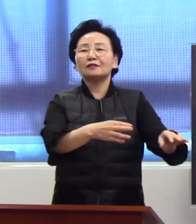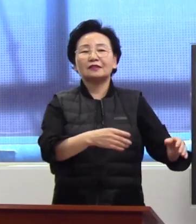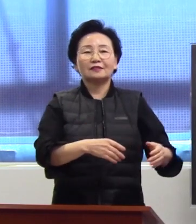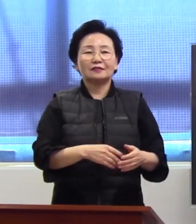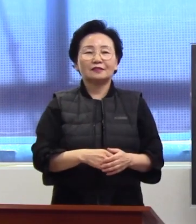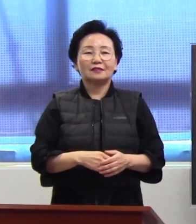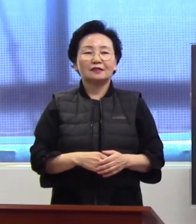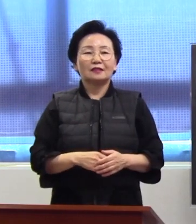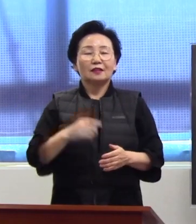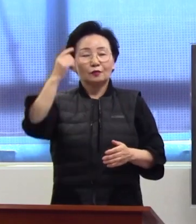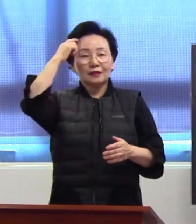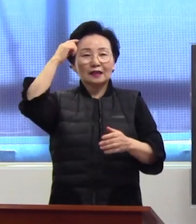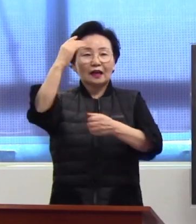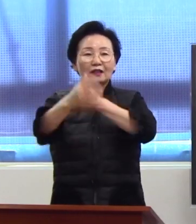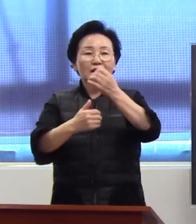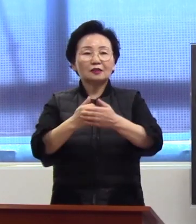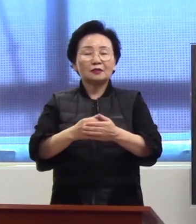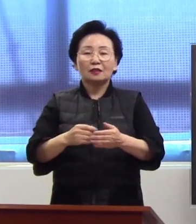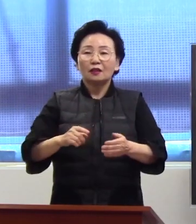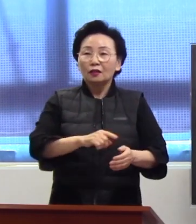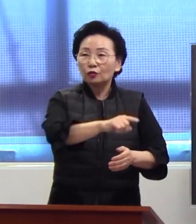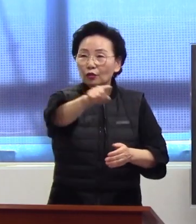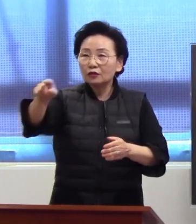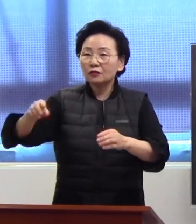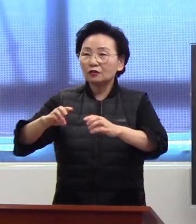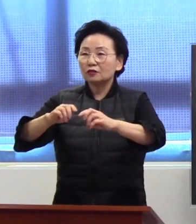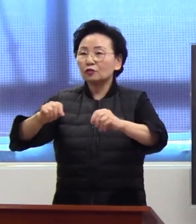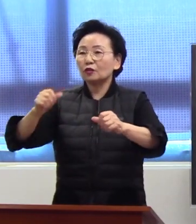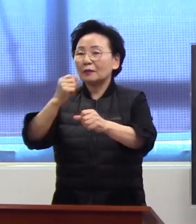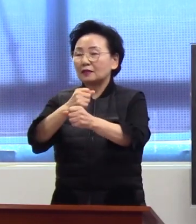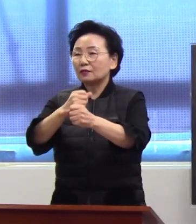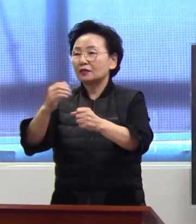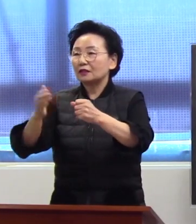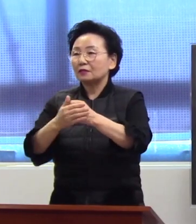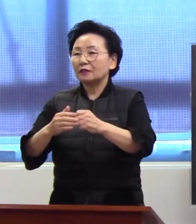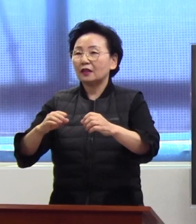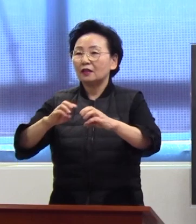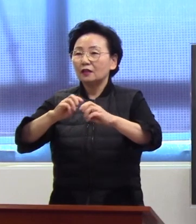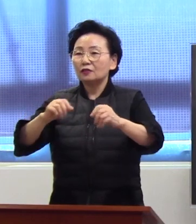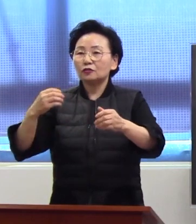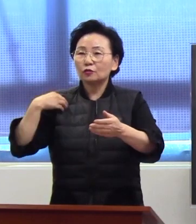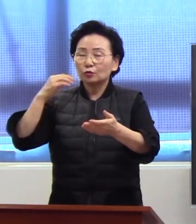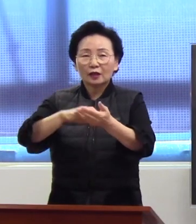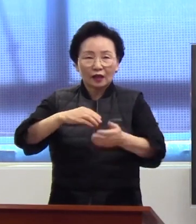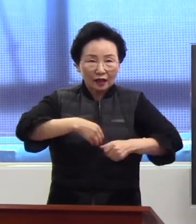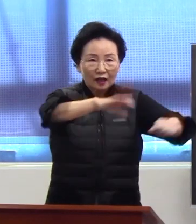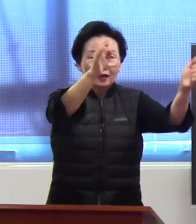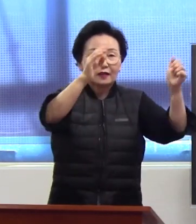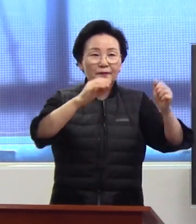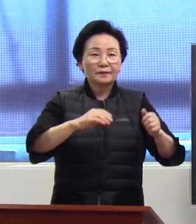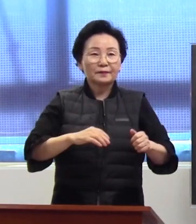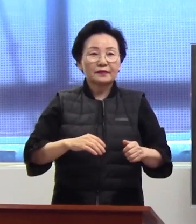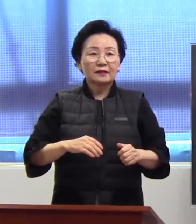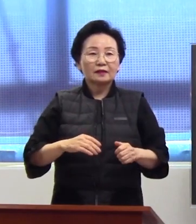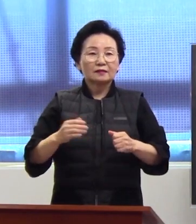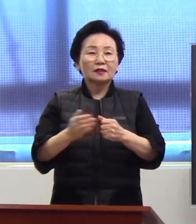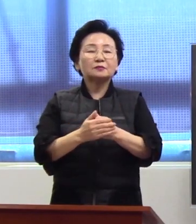거예요. 왜냐? 하나님이 너희는 흙으로 만들었기 때문에 흙으로 돌아가